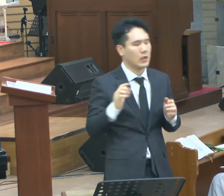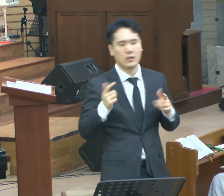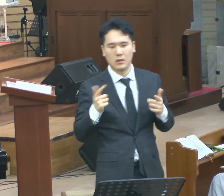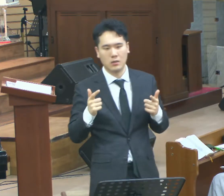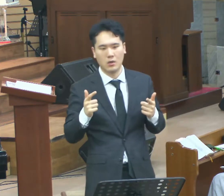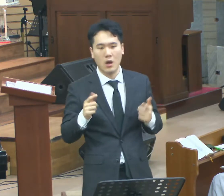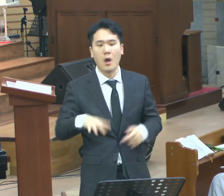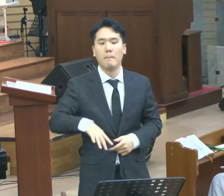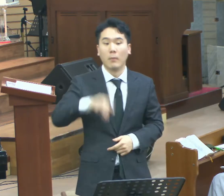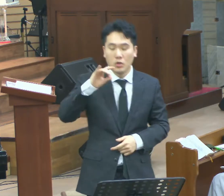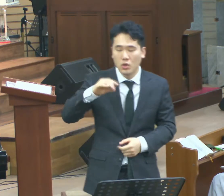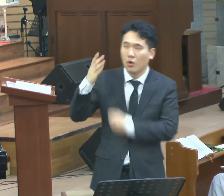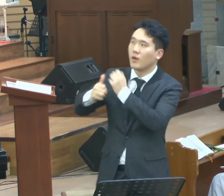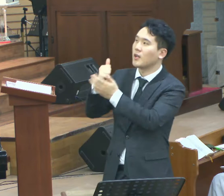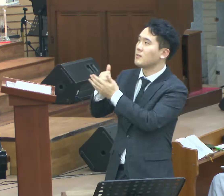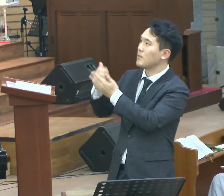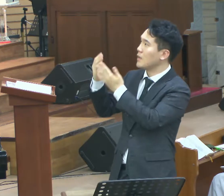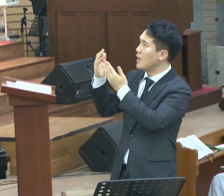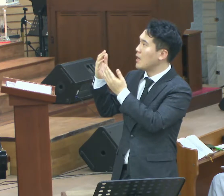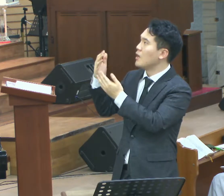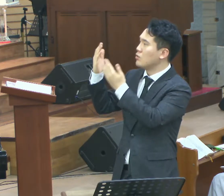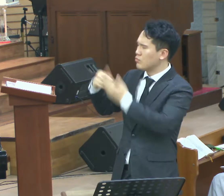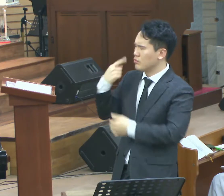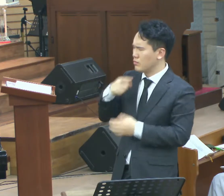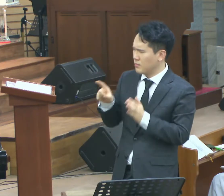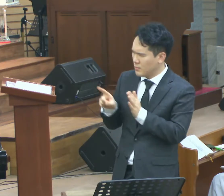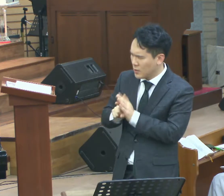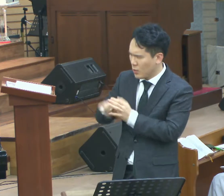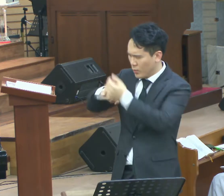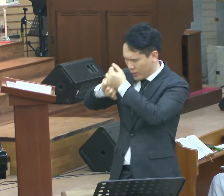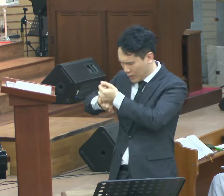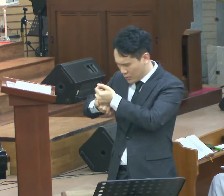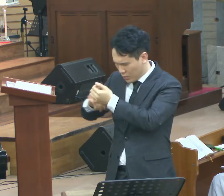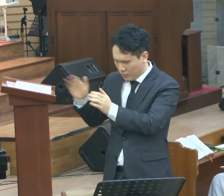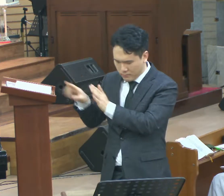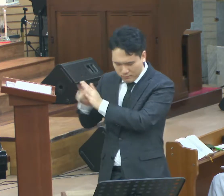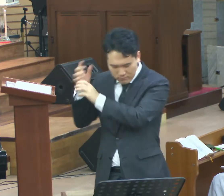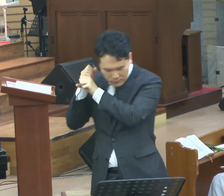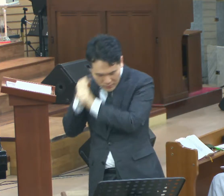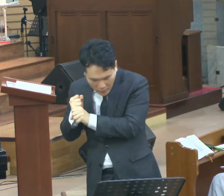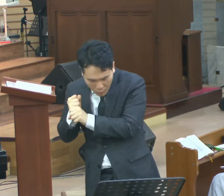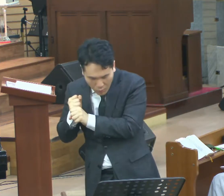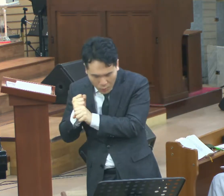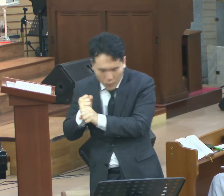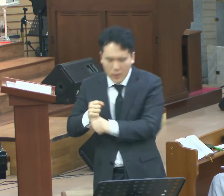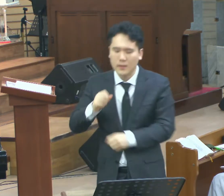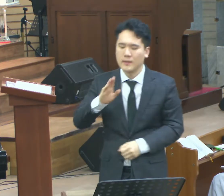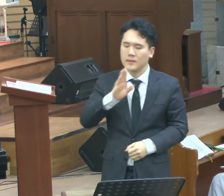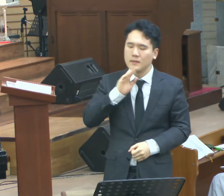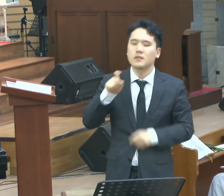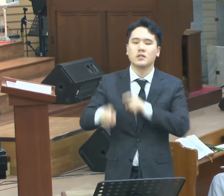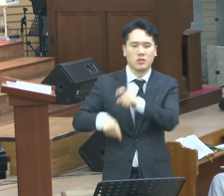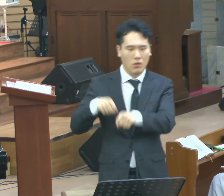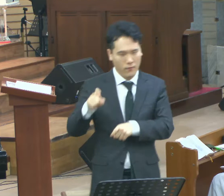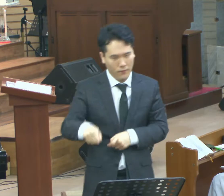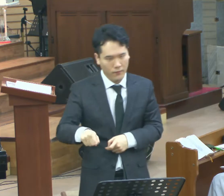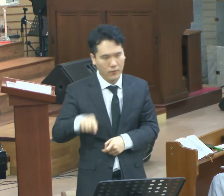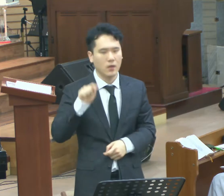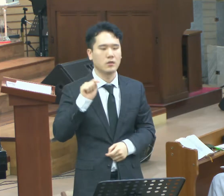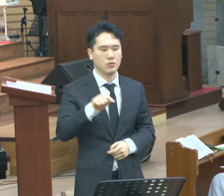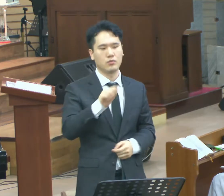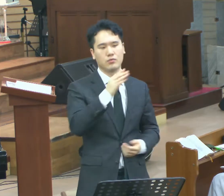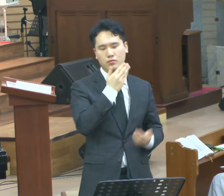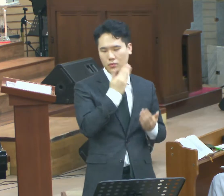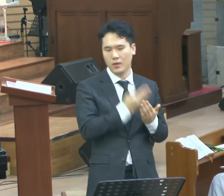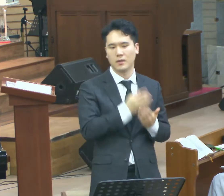그래서 무슨 얘기를 누가 하는데 그게 이제 믿음으로 한 얘기예요. 하나님 기뻐하실 것 같아요. 근데 아직 회의에서 결론이